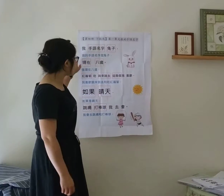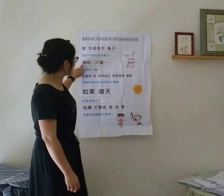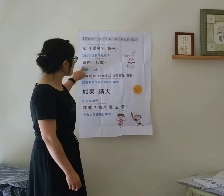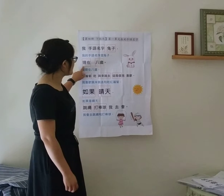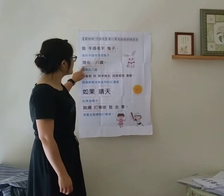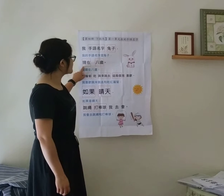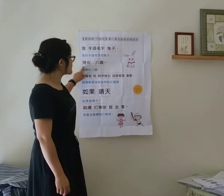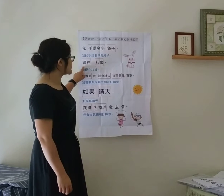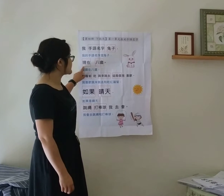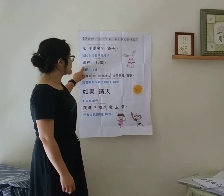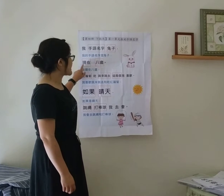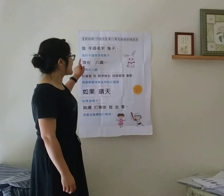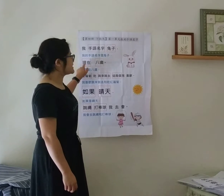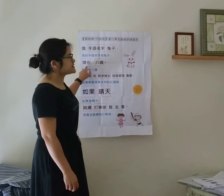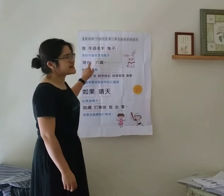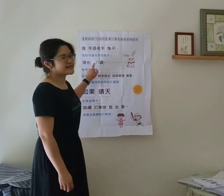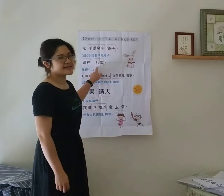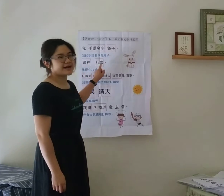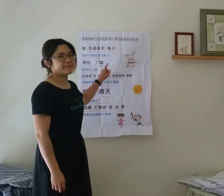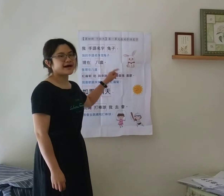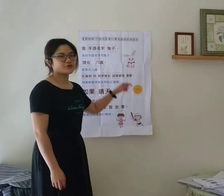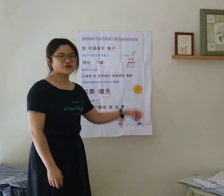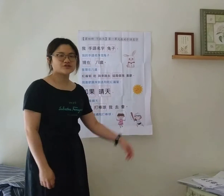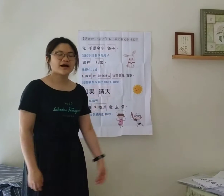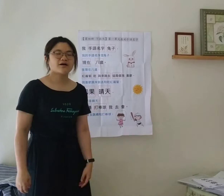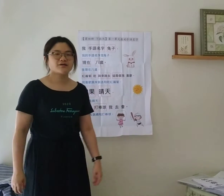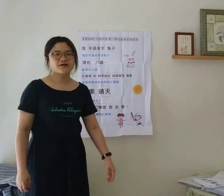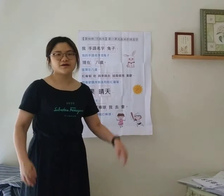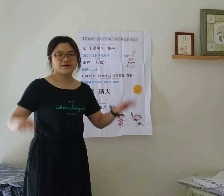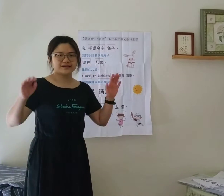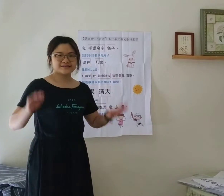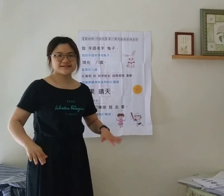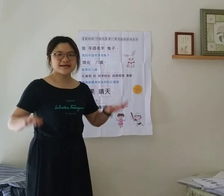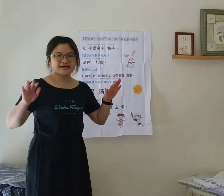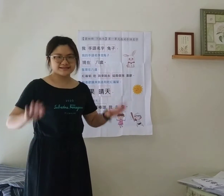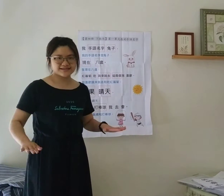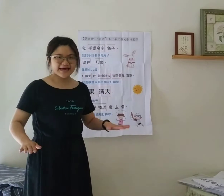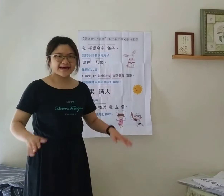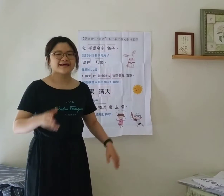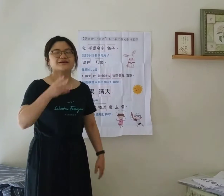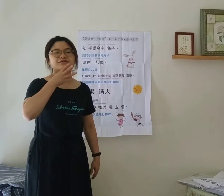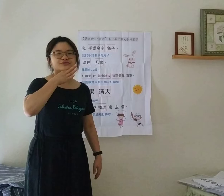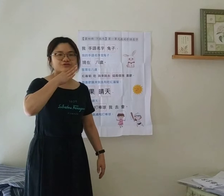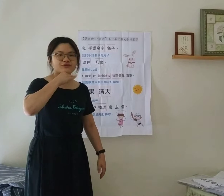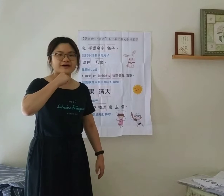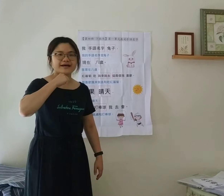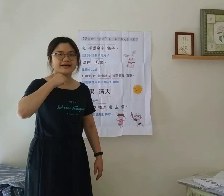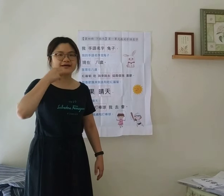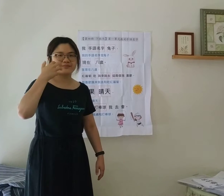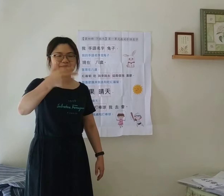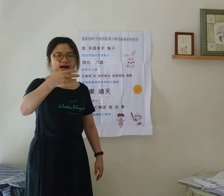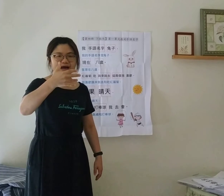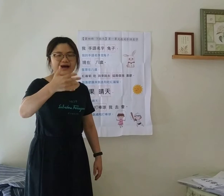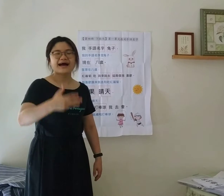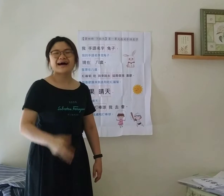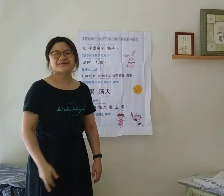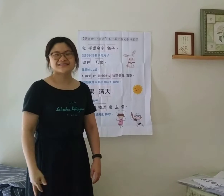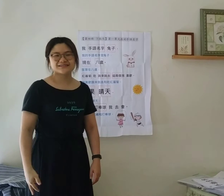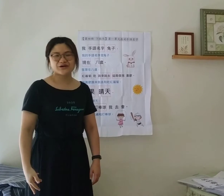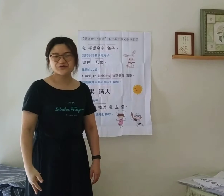咯，所以直接打现在八岁就好了。现在睡吧，好，请同学